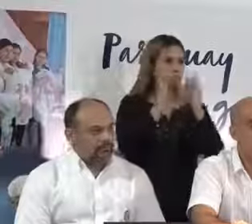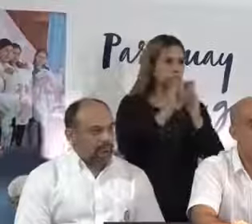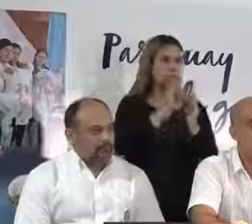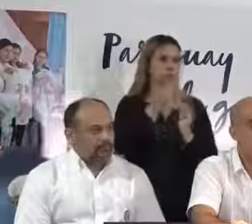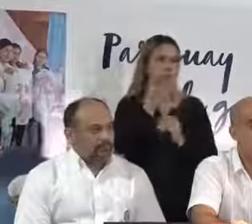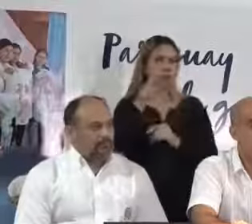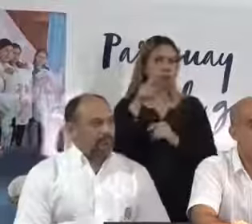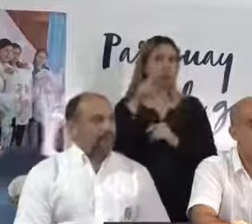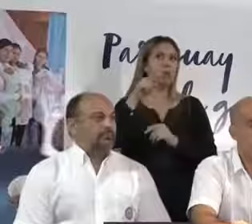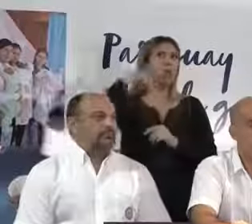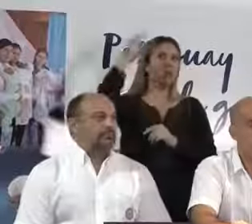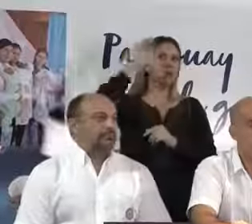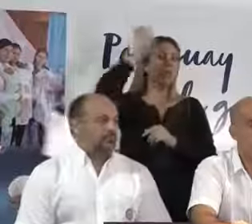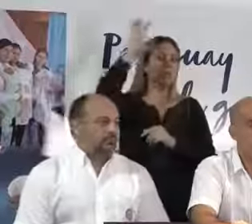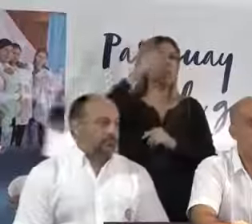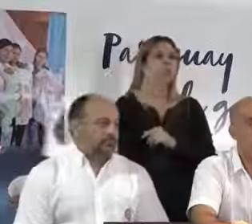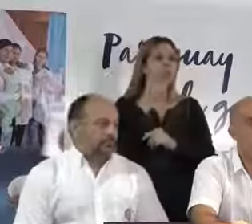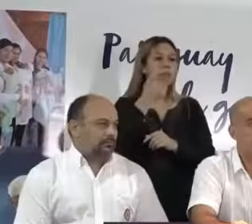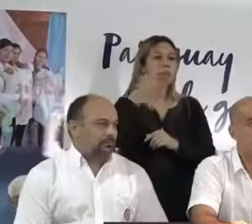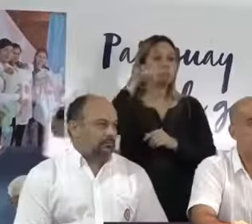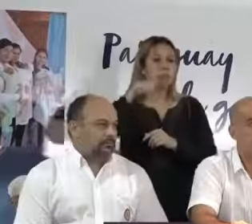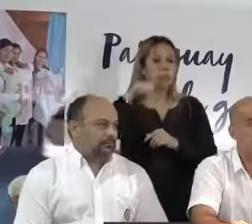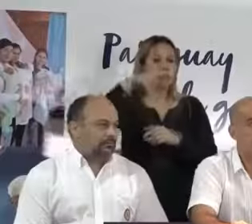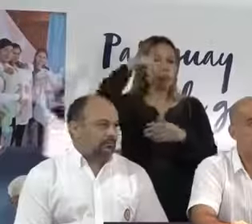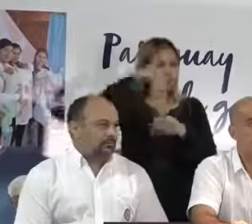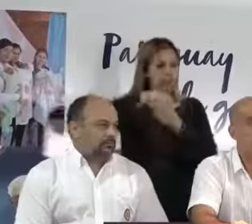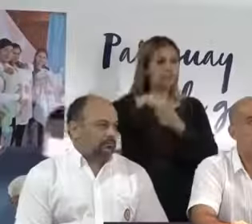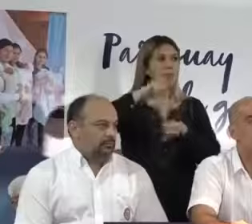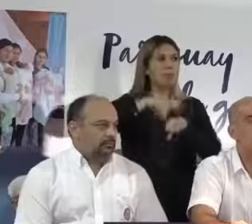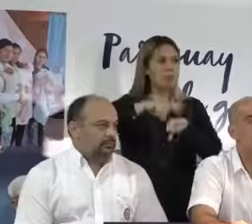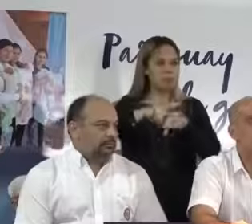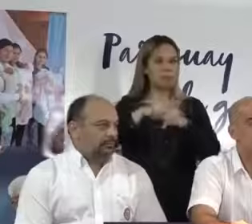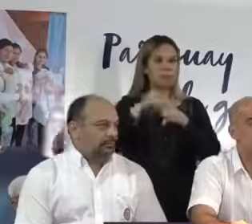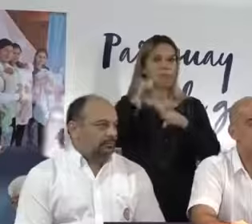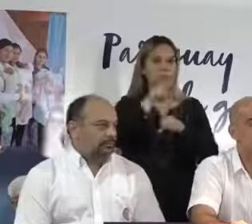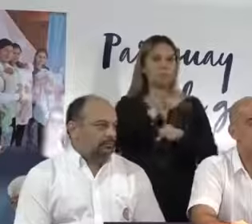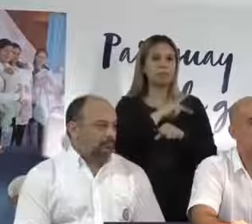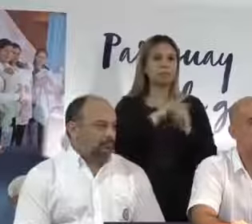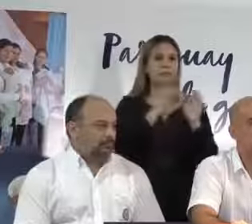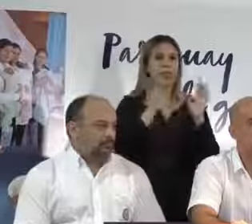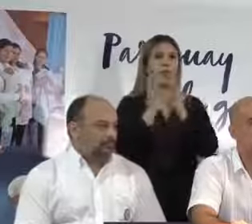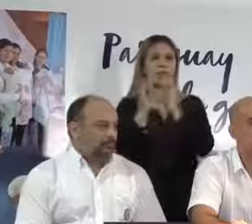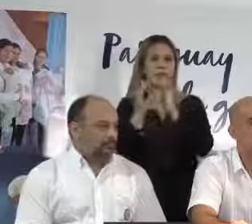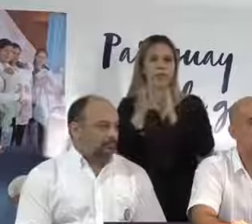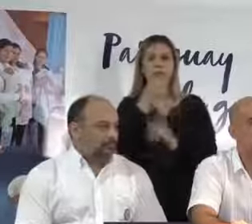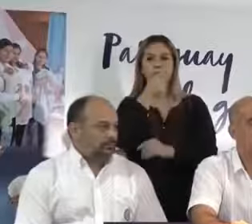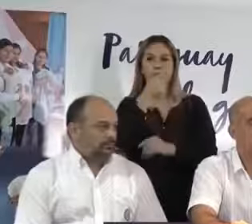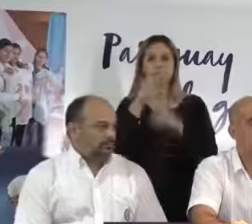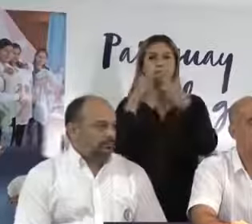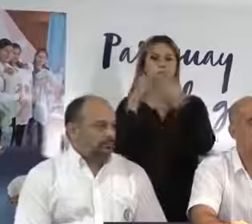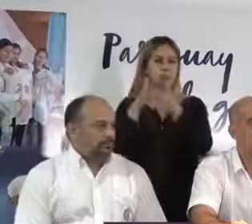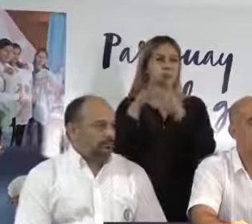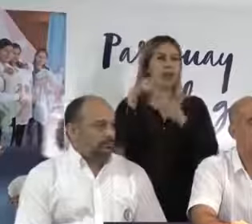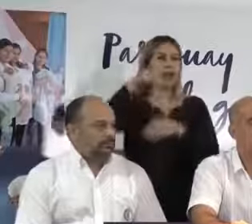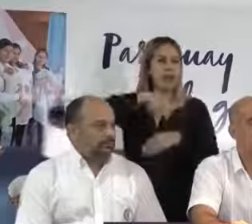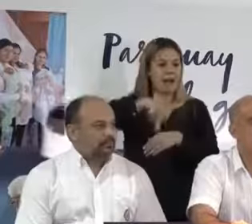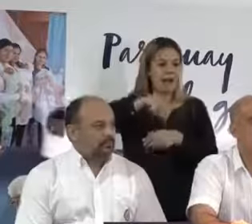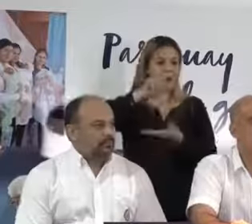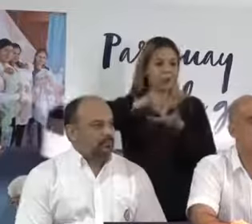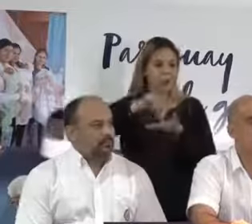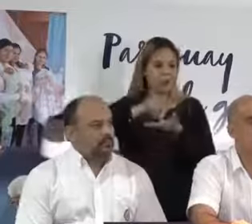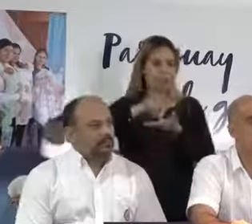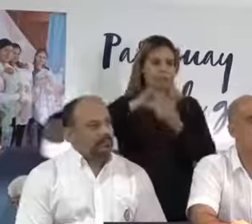extranjero, pero temen que el virus realmente empiece a circular por el país, no entre personas que han tenido contacto con este ciudadano que viene de Ecuador, sino un contacto local. ¿Y